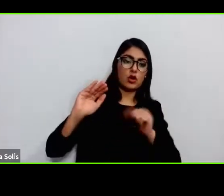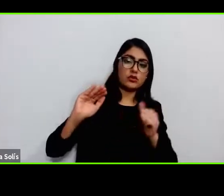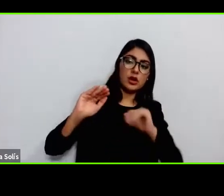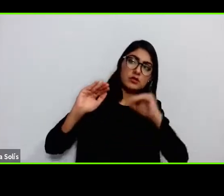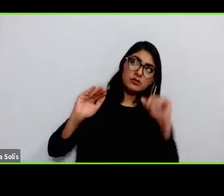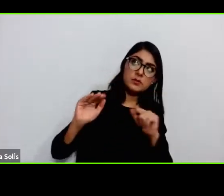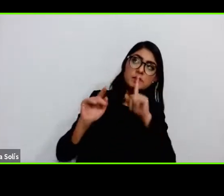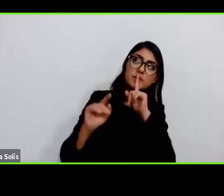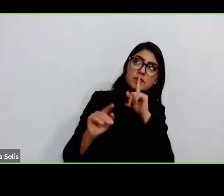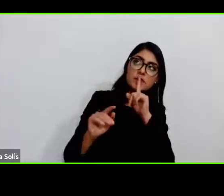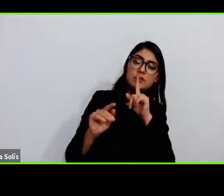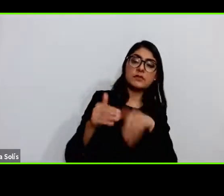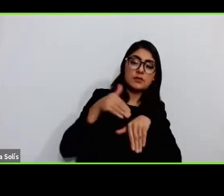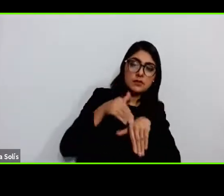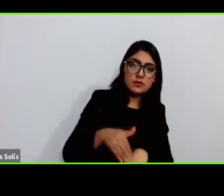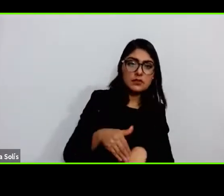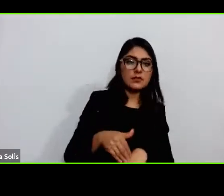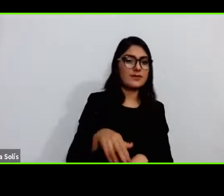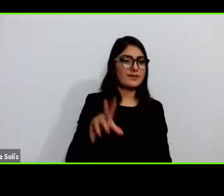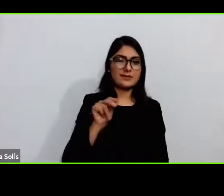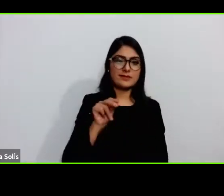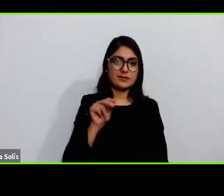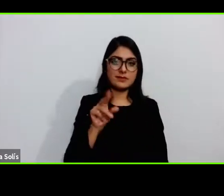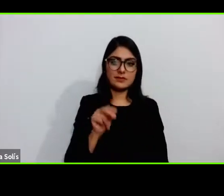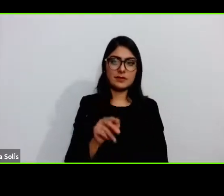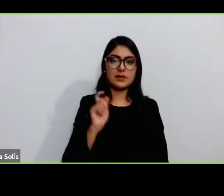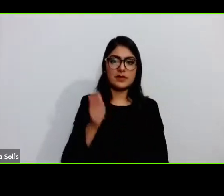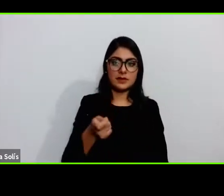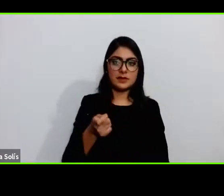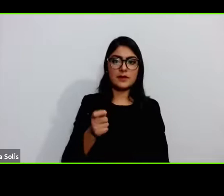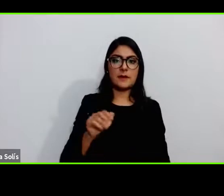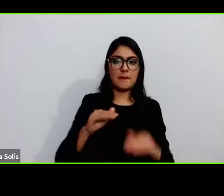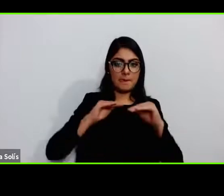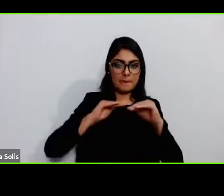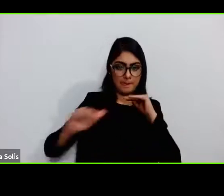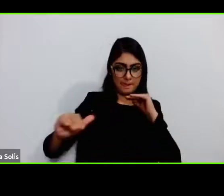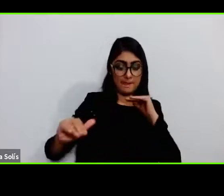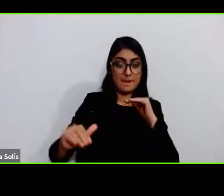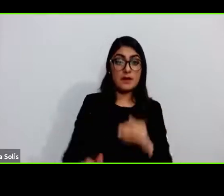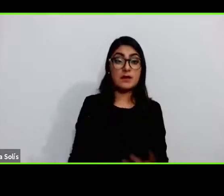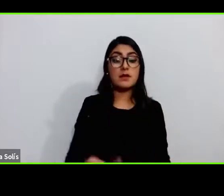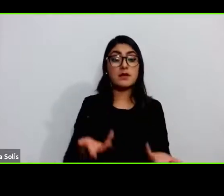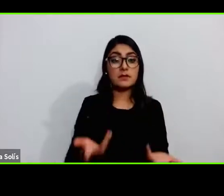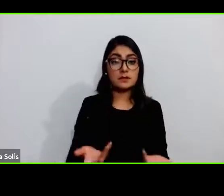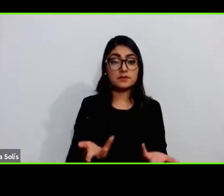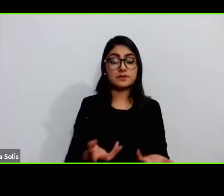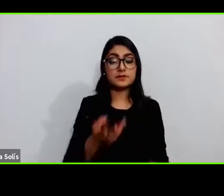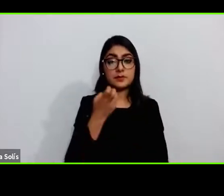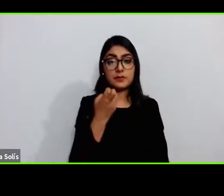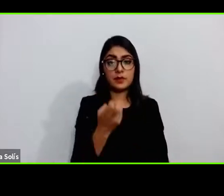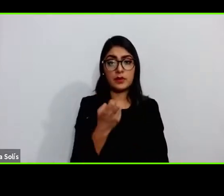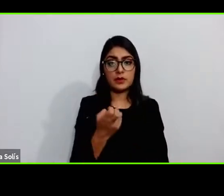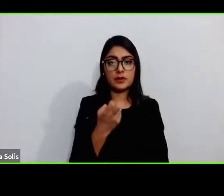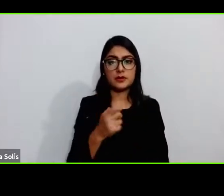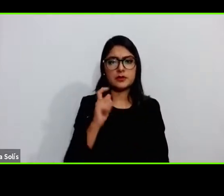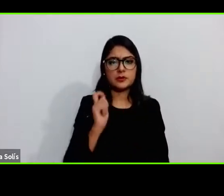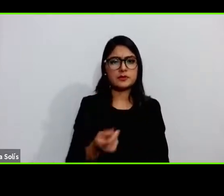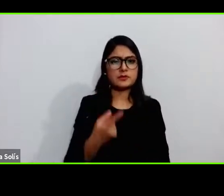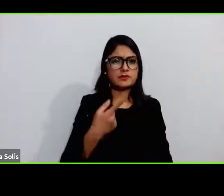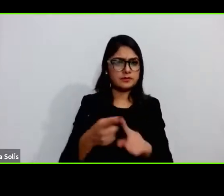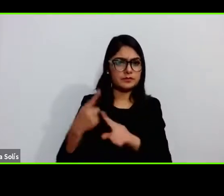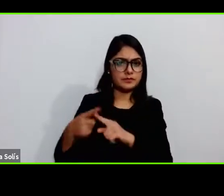sería, no sería una concepción dialógica, sino sería una concepción monológica y que además es lo que en algunos